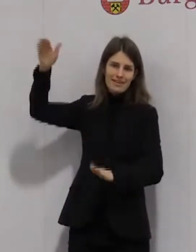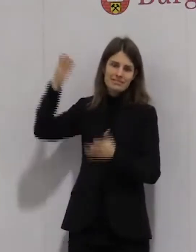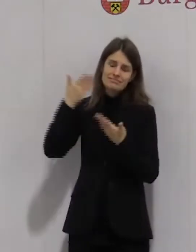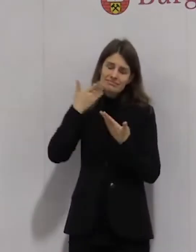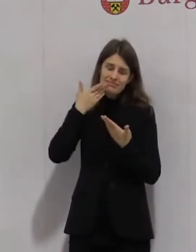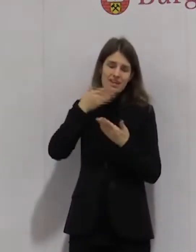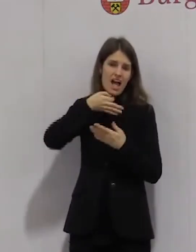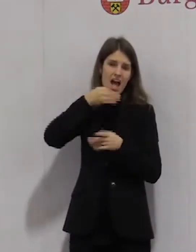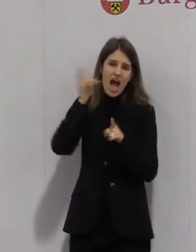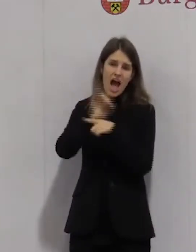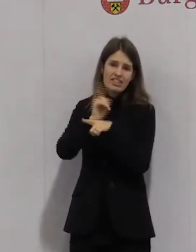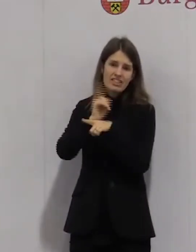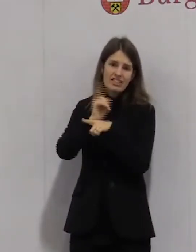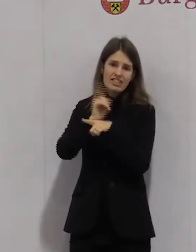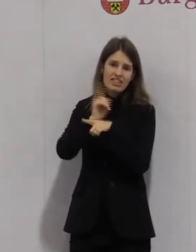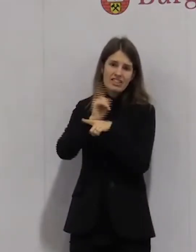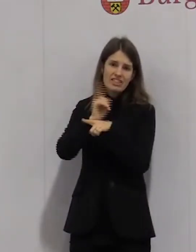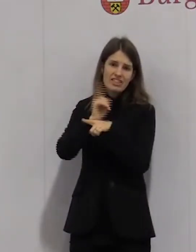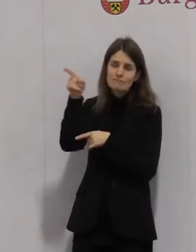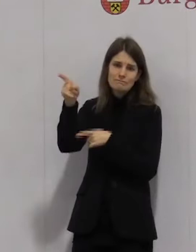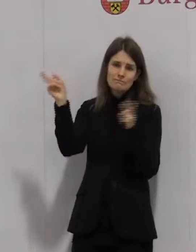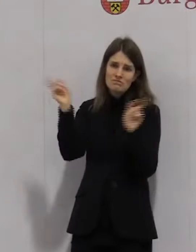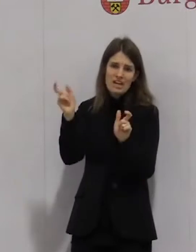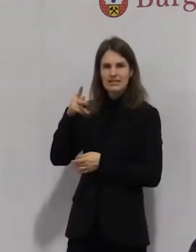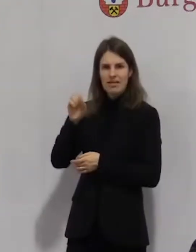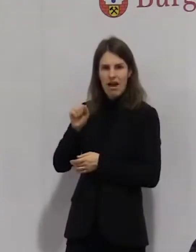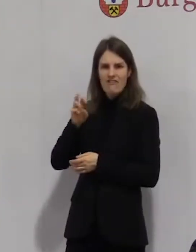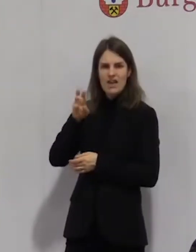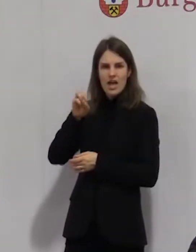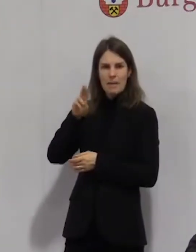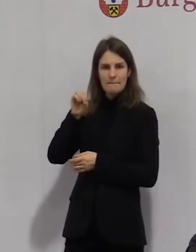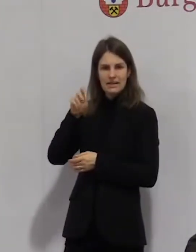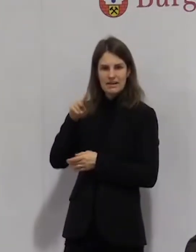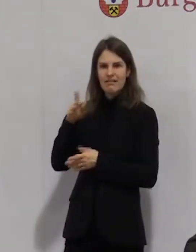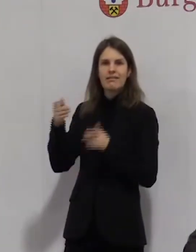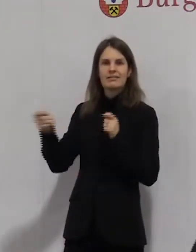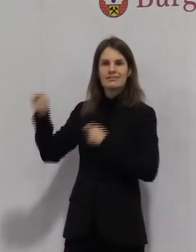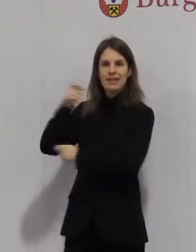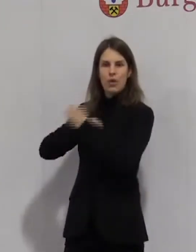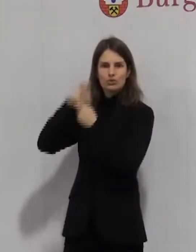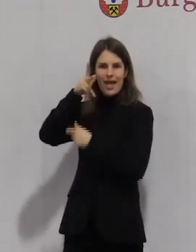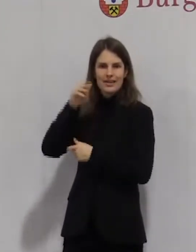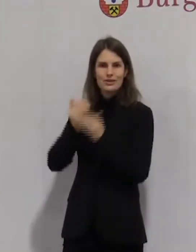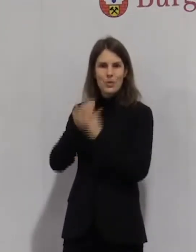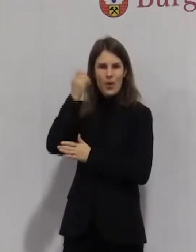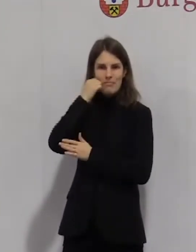nochmal ganz deutlich zum Ausdruck bringen. Wir kommen jetzt zu einem Thema,